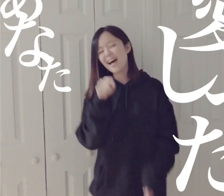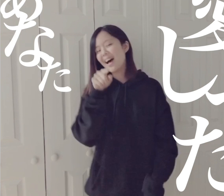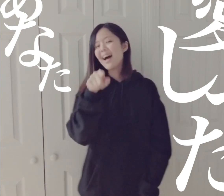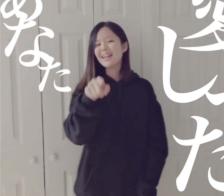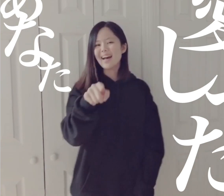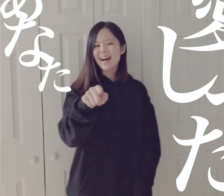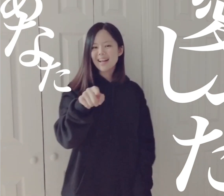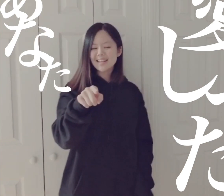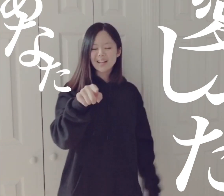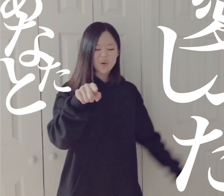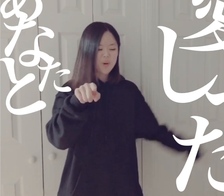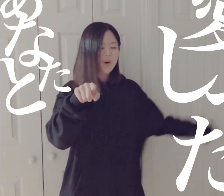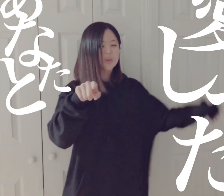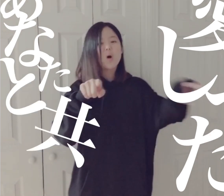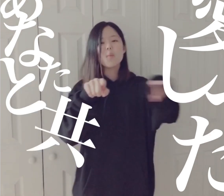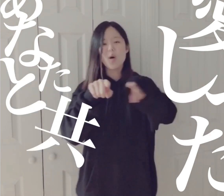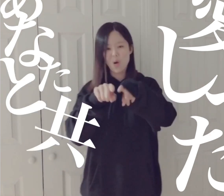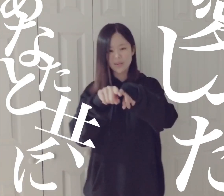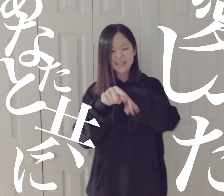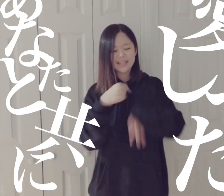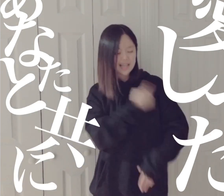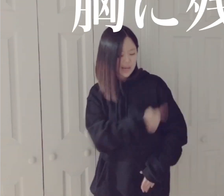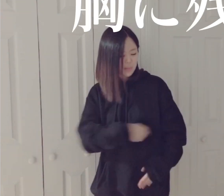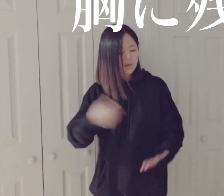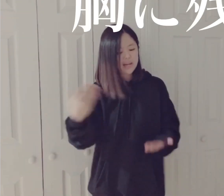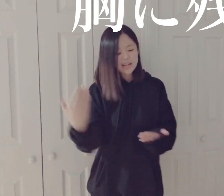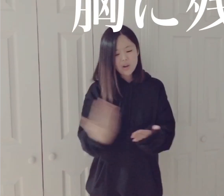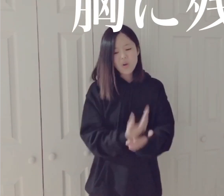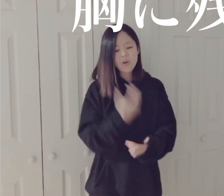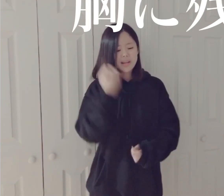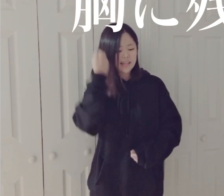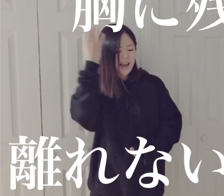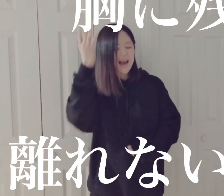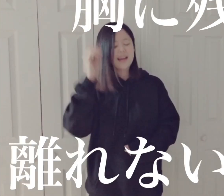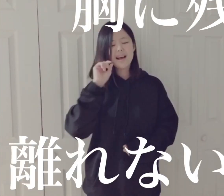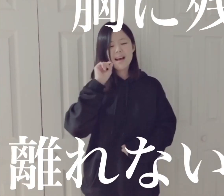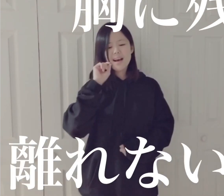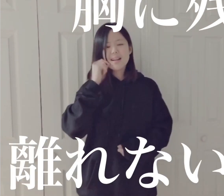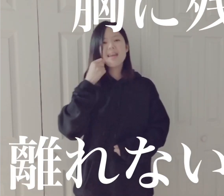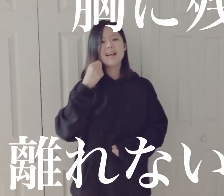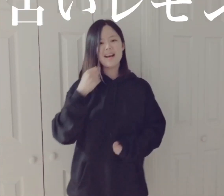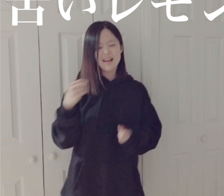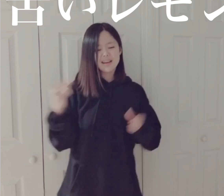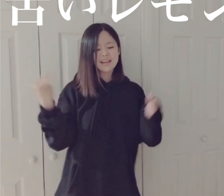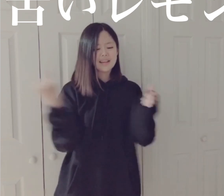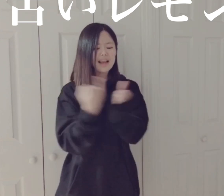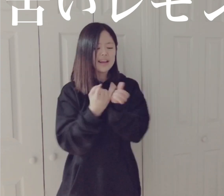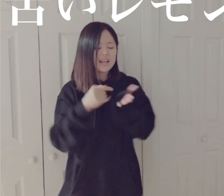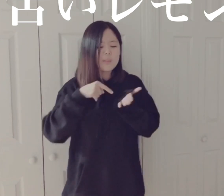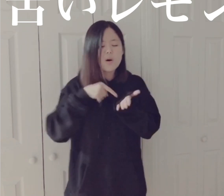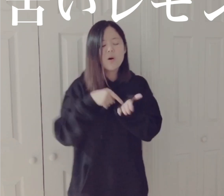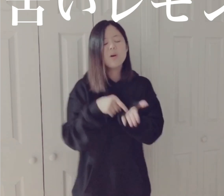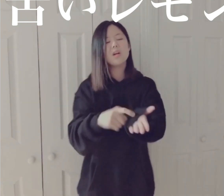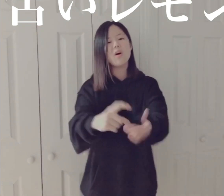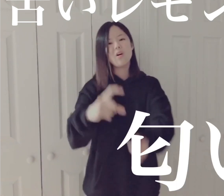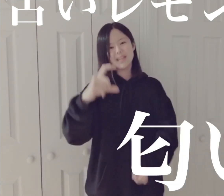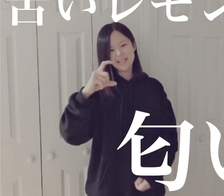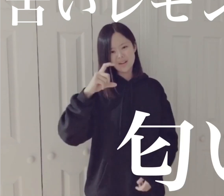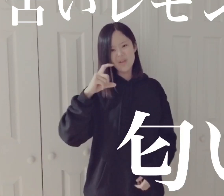あなたと共に、胸に残り離れない苦いレモンの匂い。